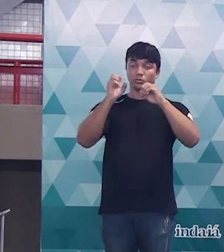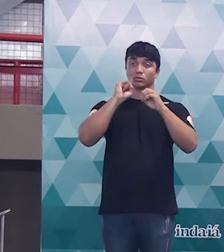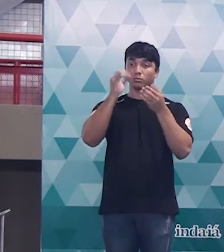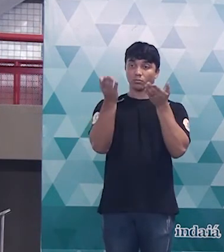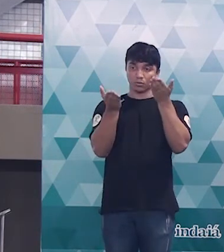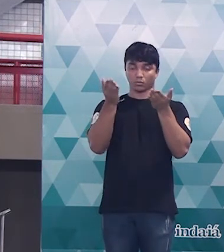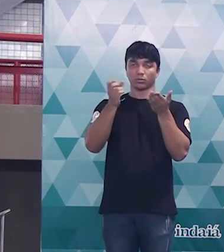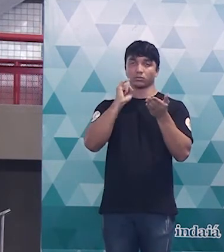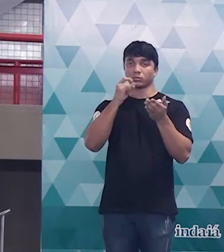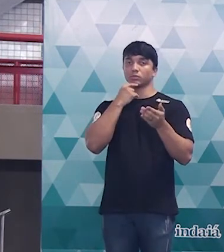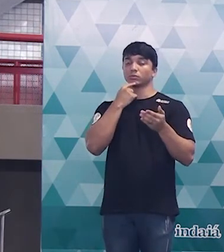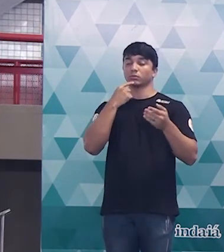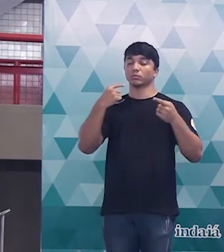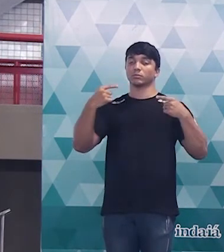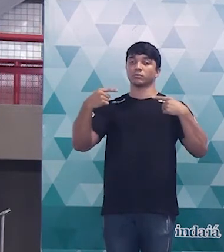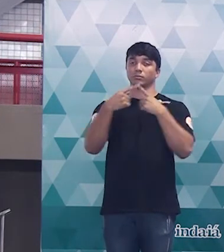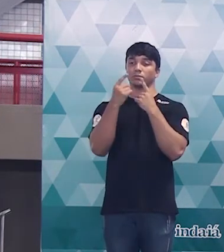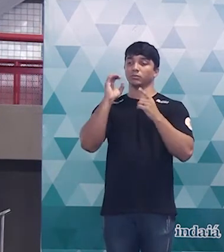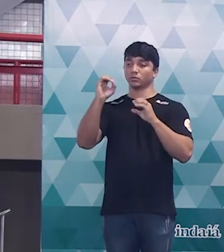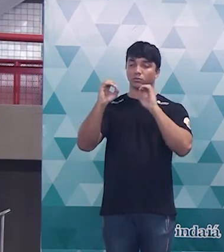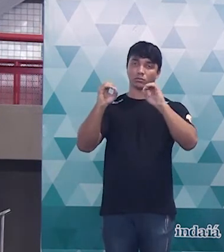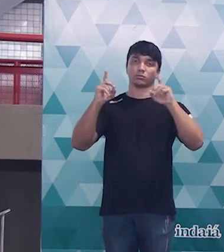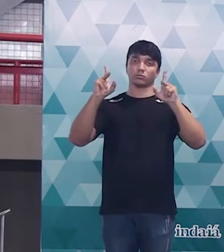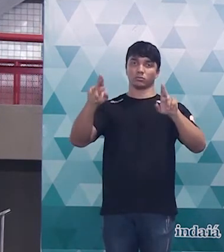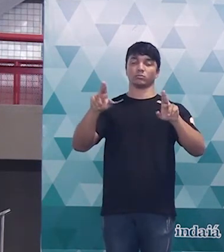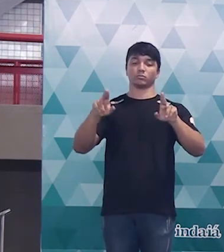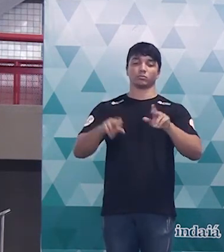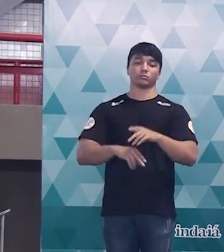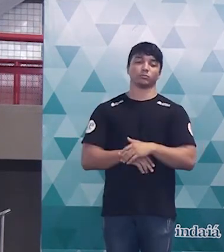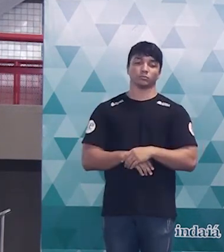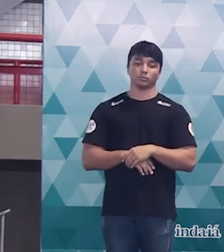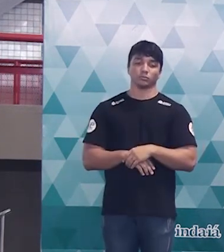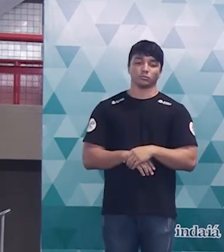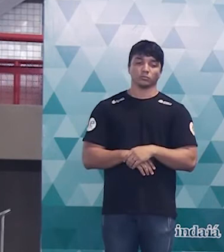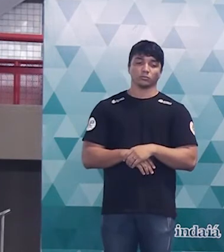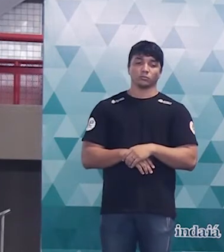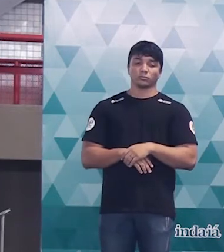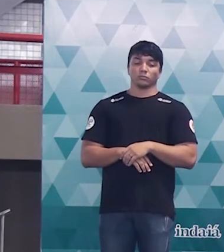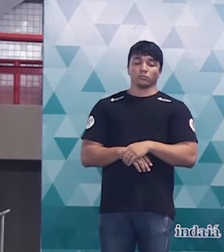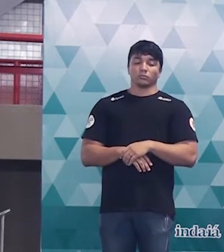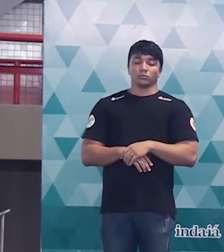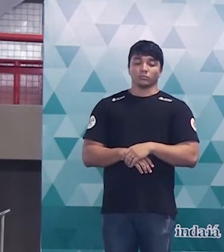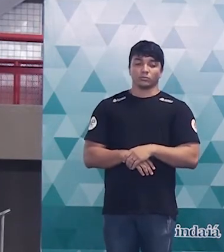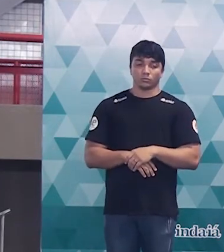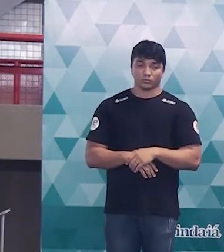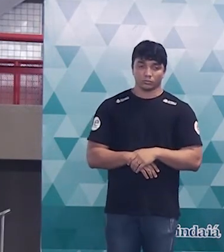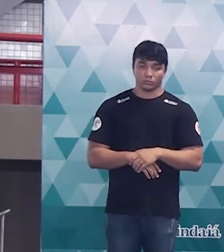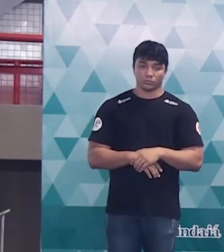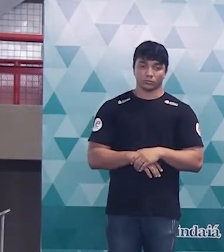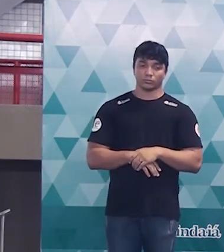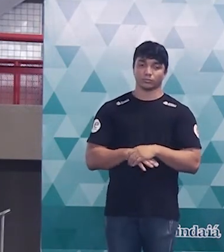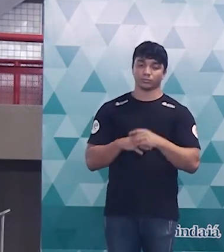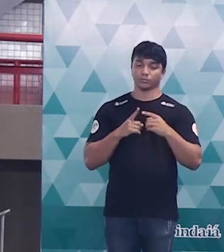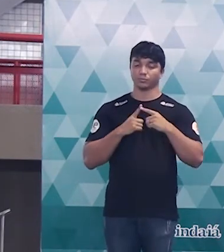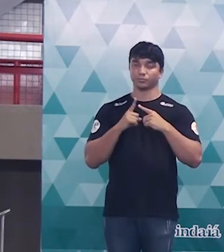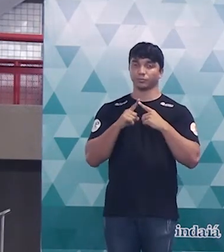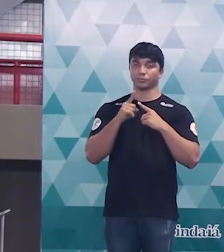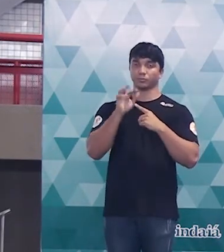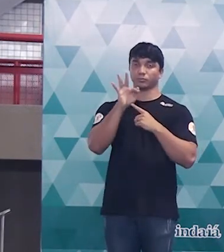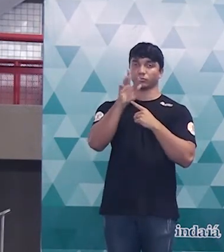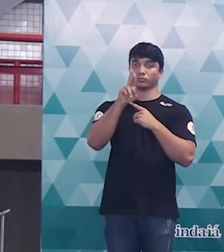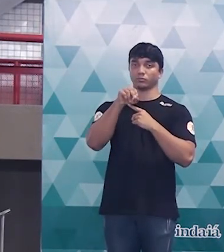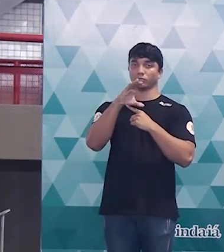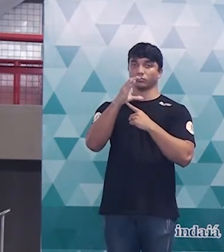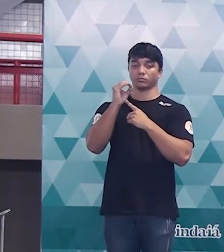proporcionais se for no ponto 0 e 0. Bom, continuando. Temos aqui a nossa